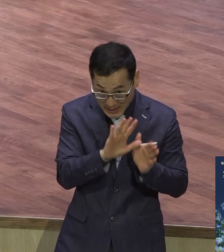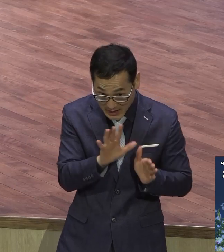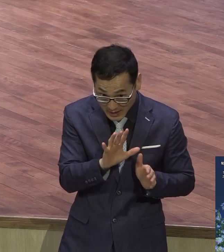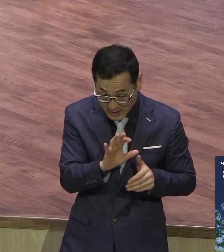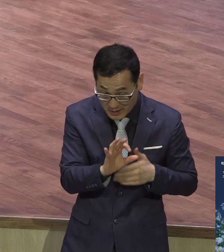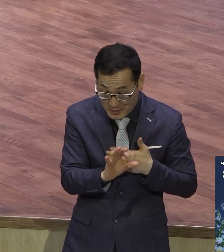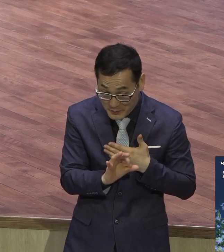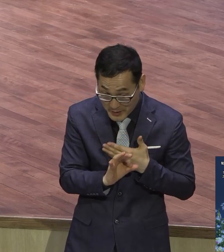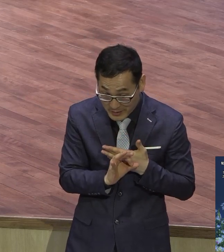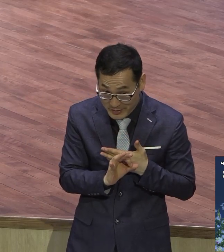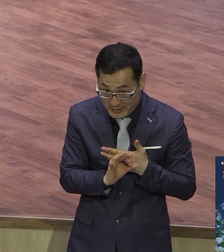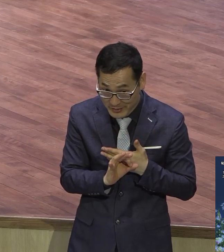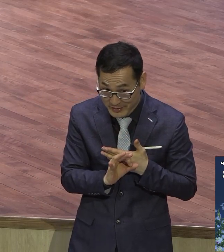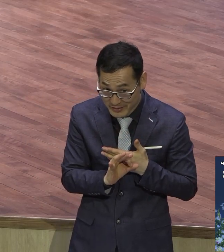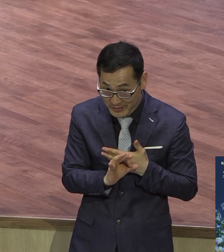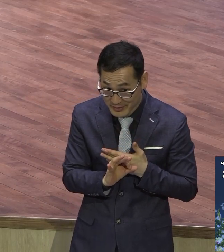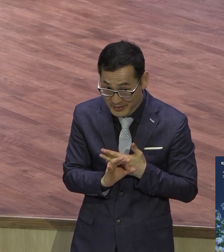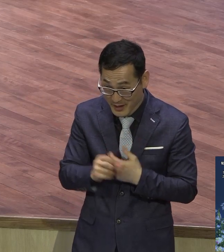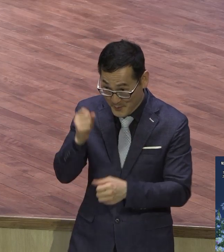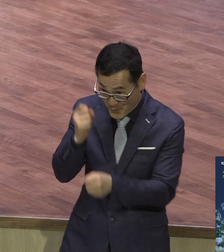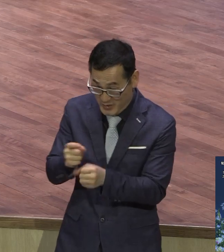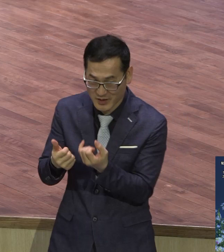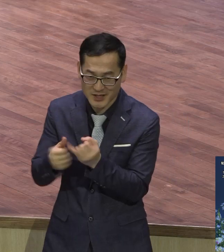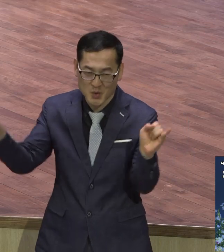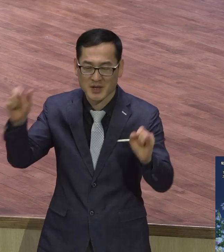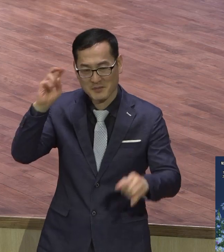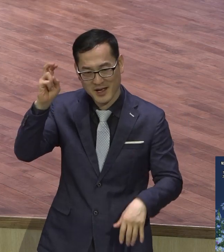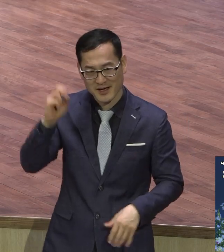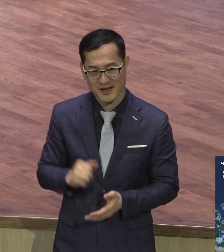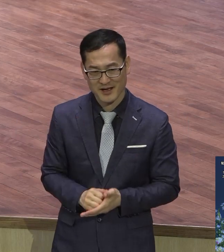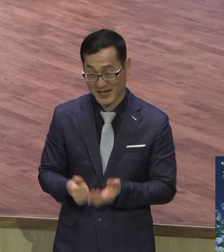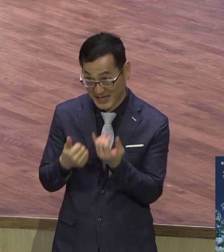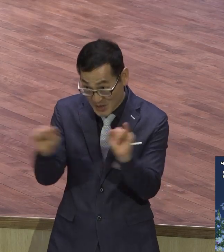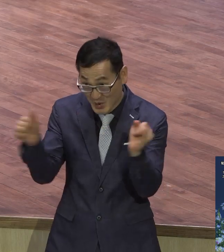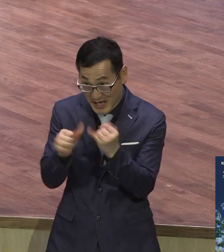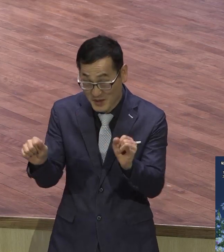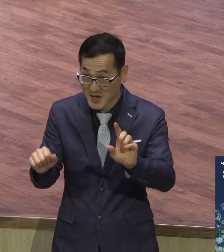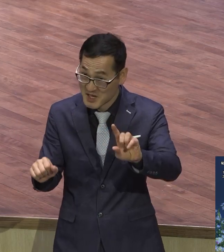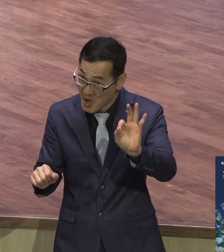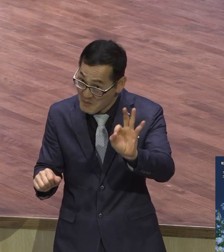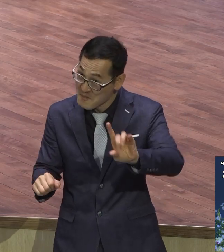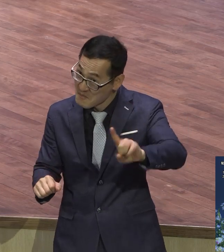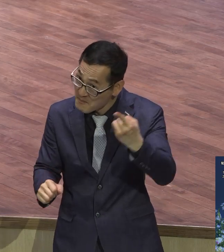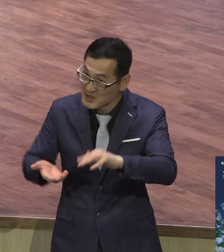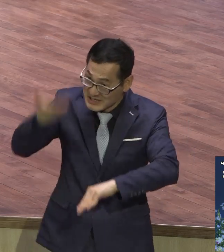벌써 헤어졌어도 10분 100분도 헤어졌을 것이다.